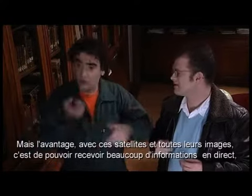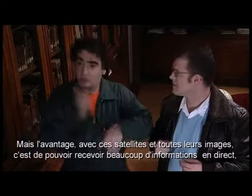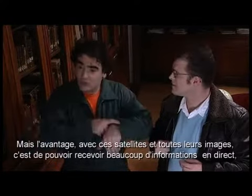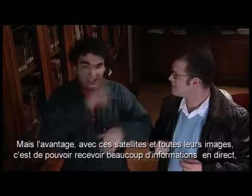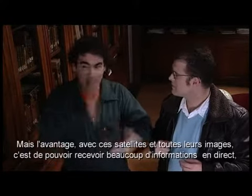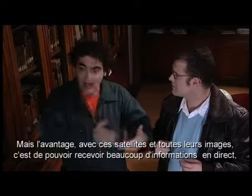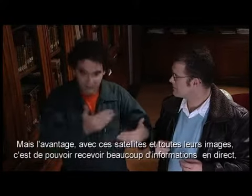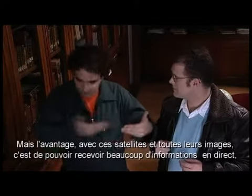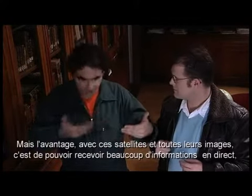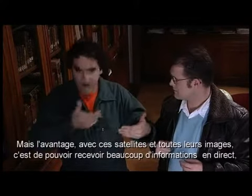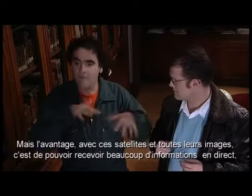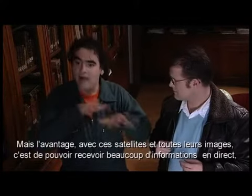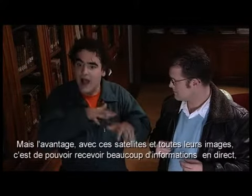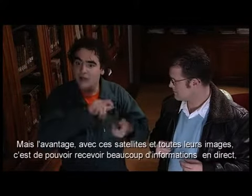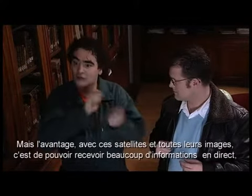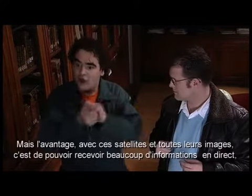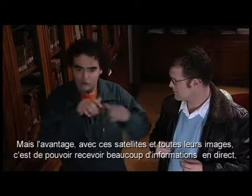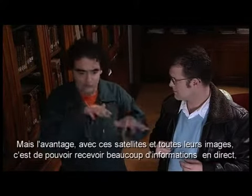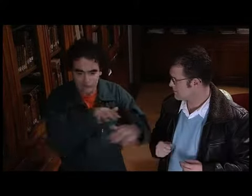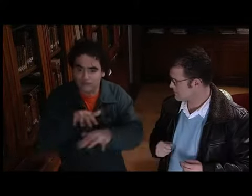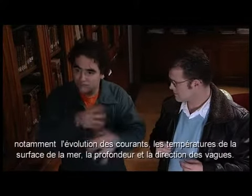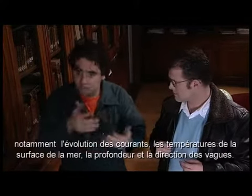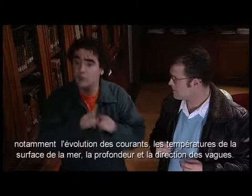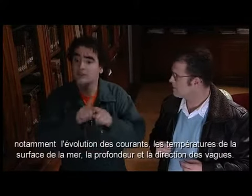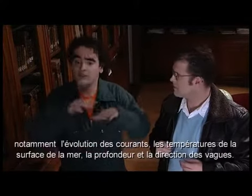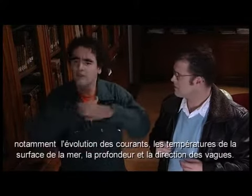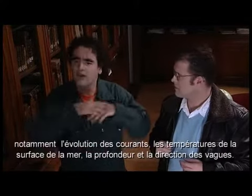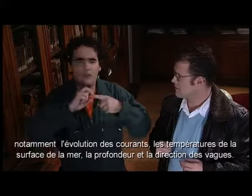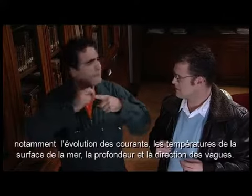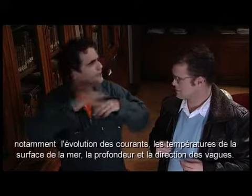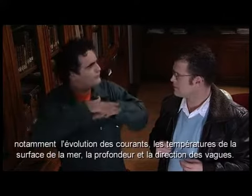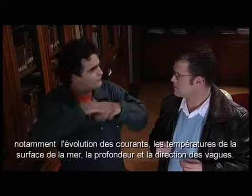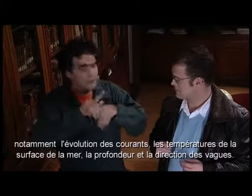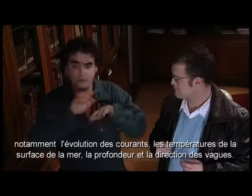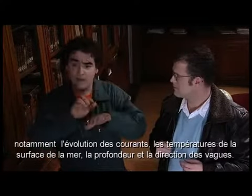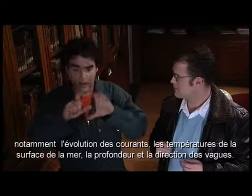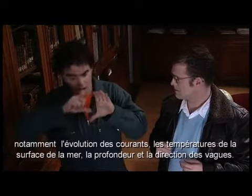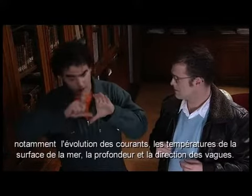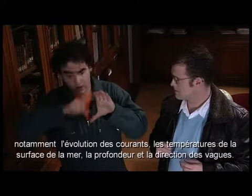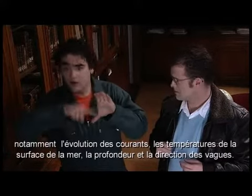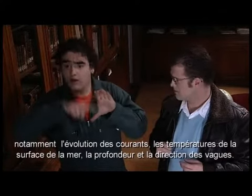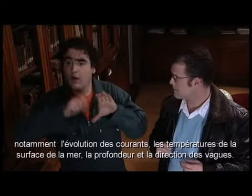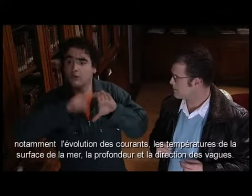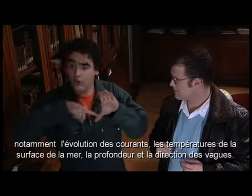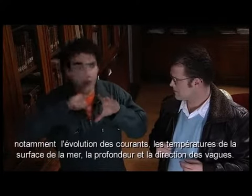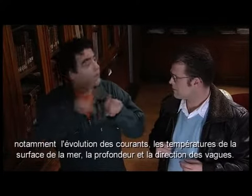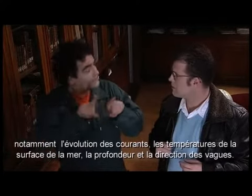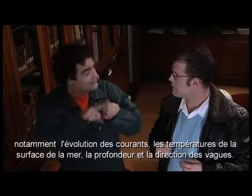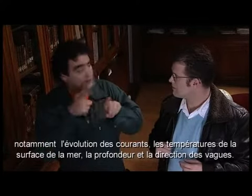pouvoir recevoir beaucoup d'informations en direct, notamment l'évolution des courants, les températures de la surface de la mer, la profondeur et la